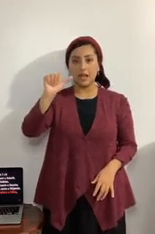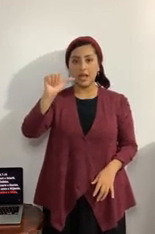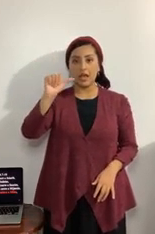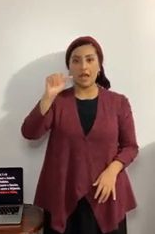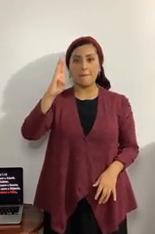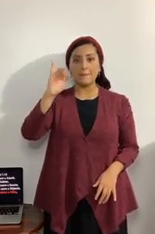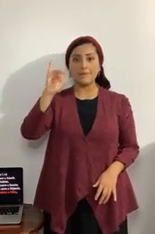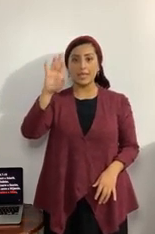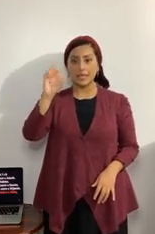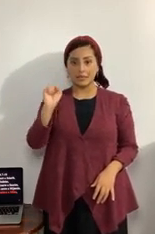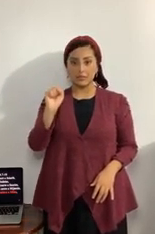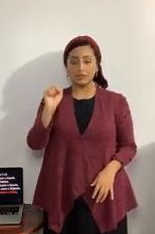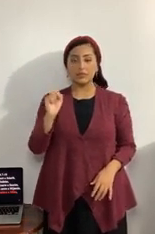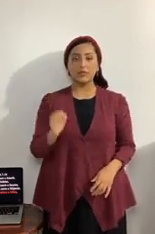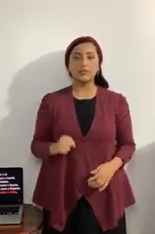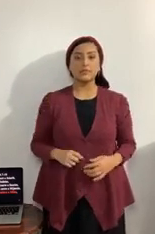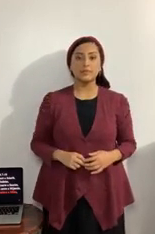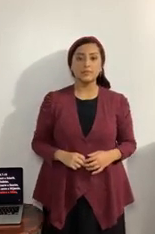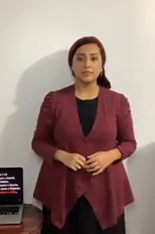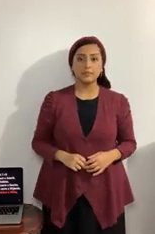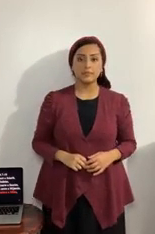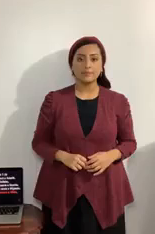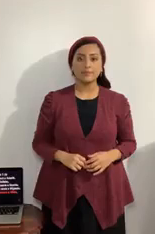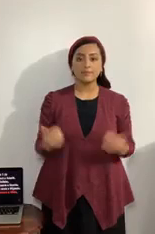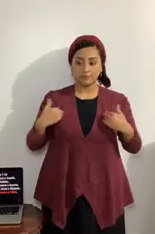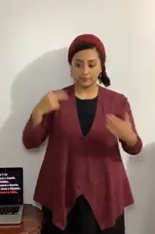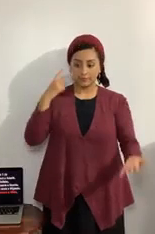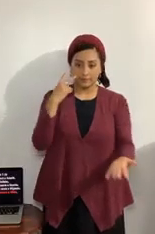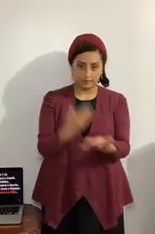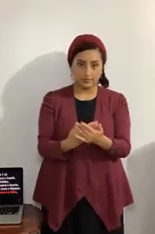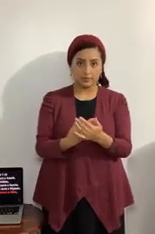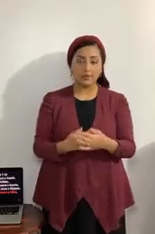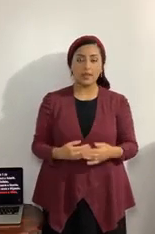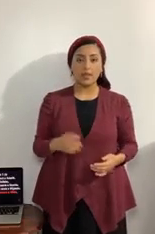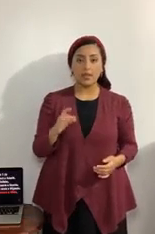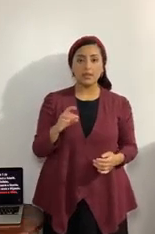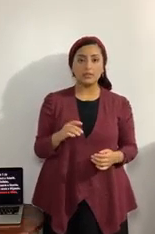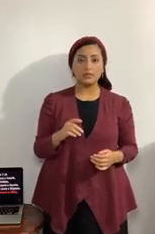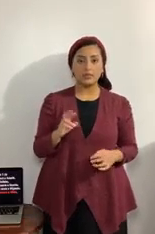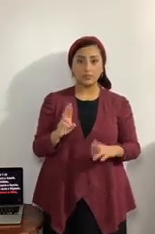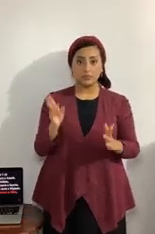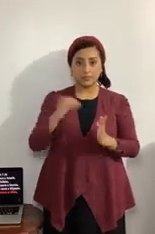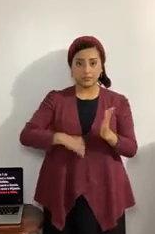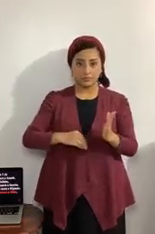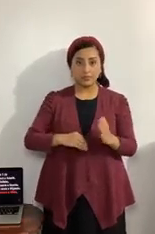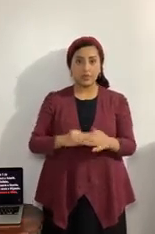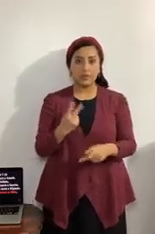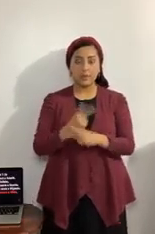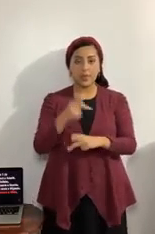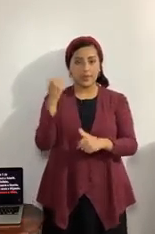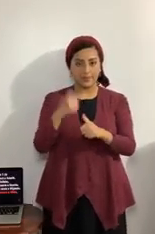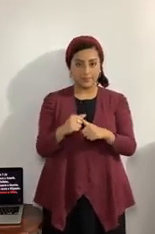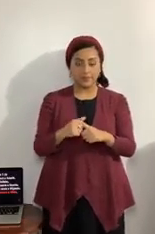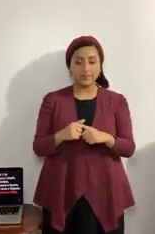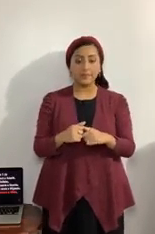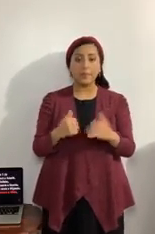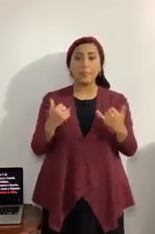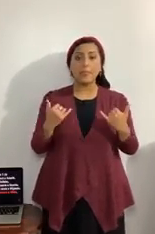la octava a Abías, ahí está, Abías. ¿Ya lo notaste? Ahora, la